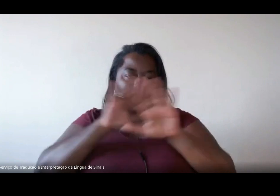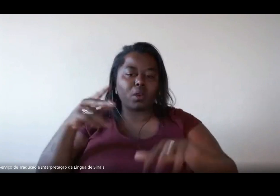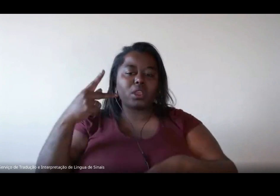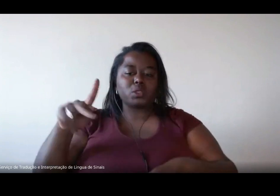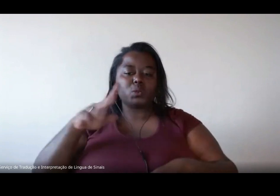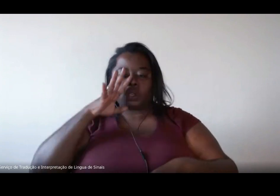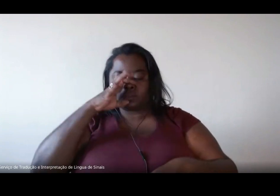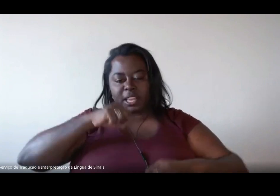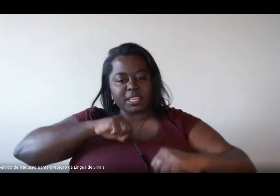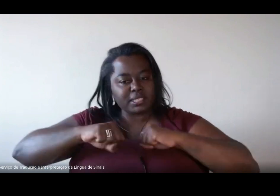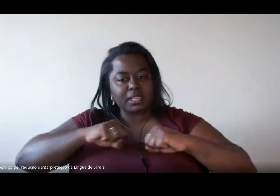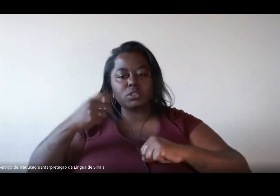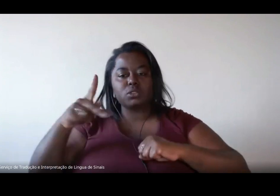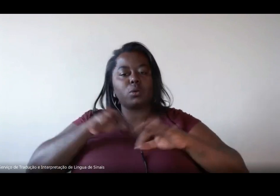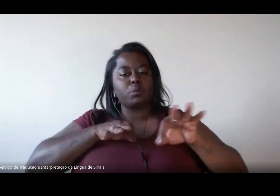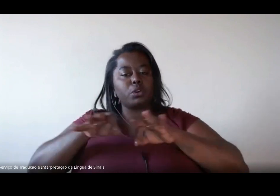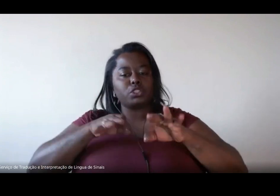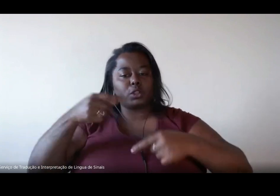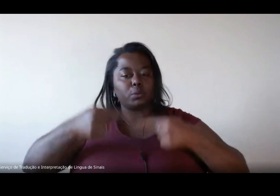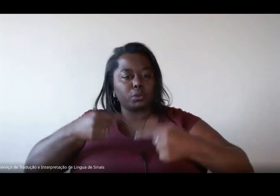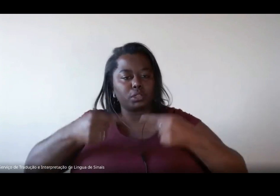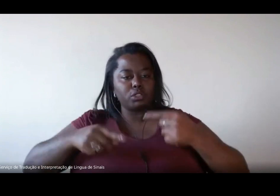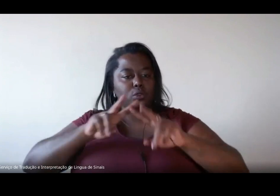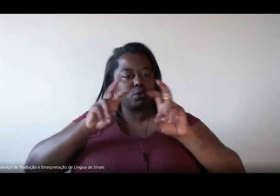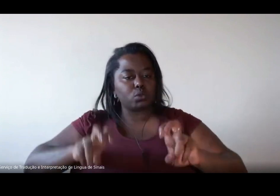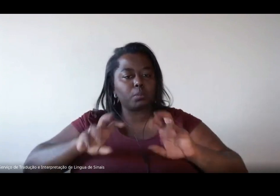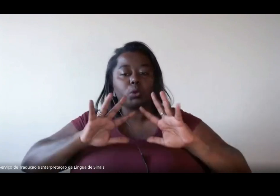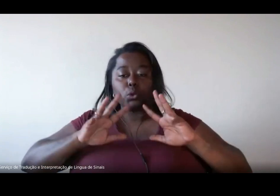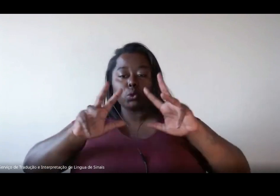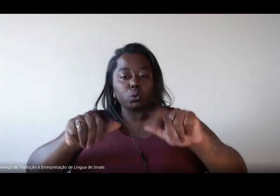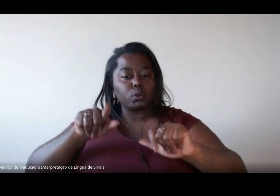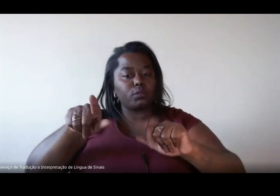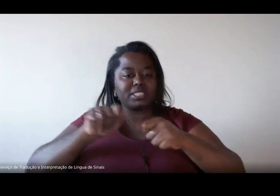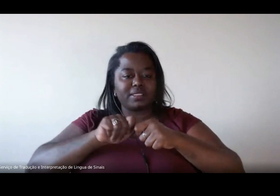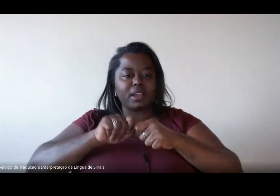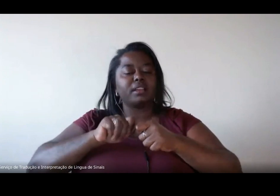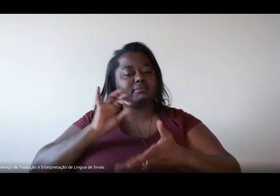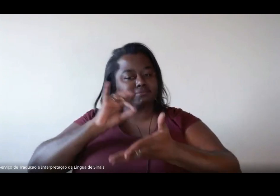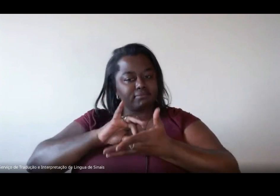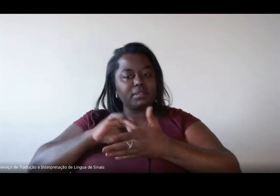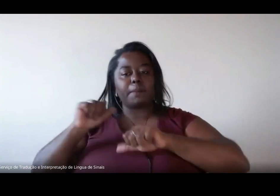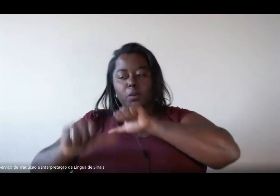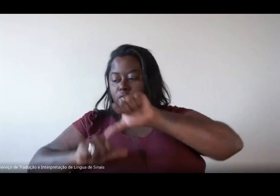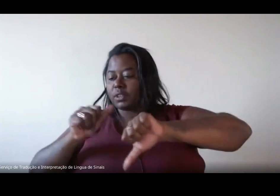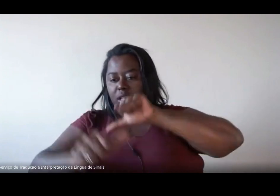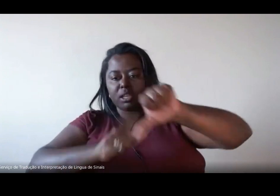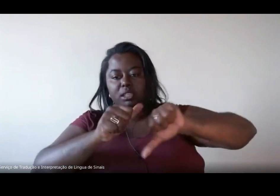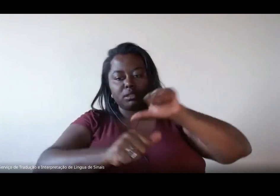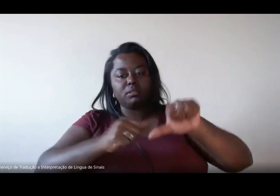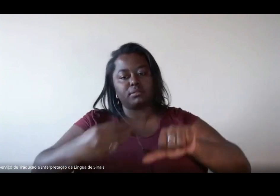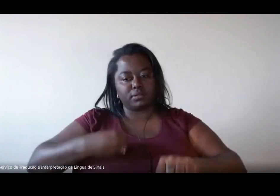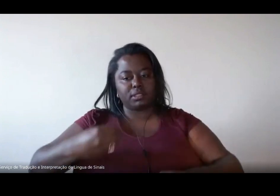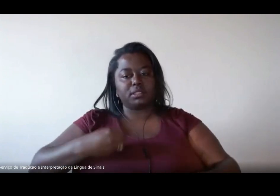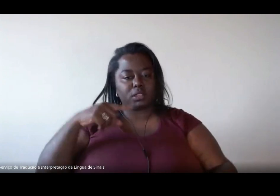claro, Baronas, que a sua resistência, o seu projeto político em relação a tudo que você está fazendo, está modificando